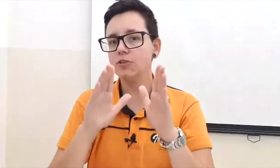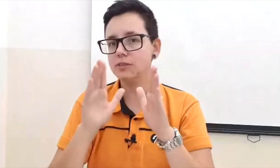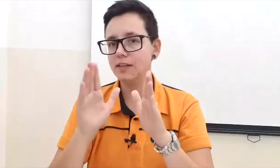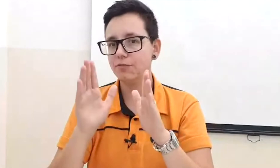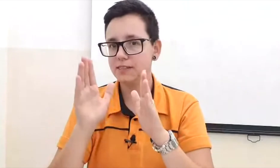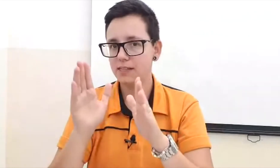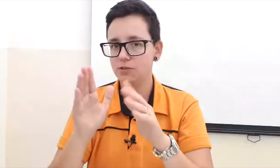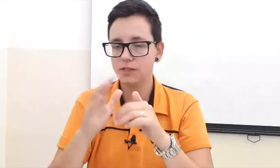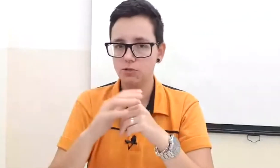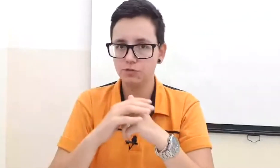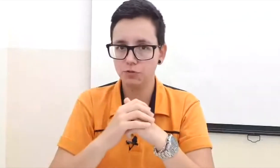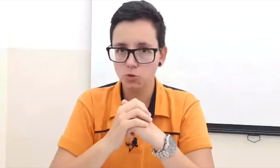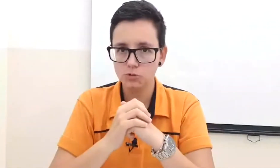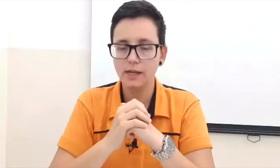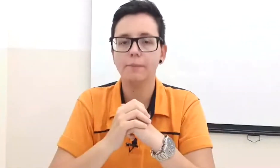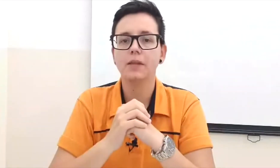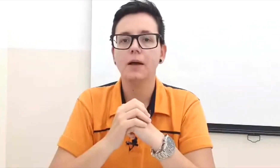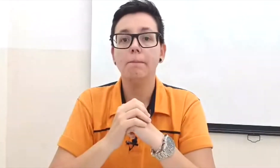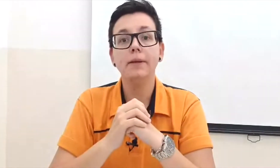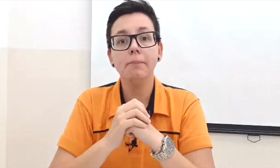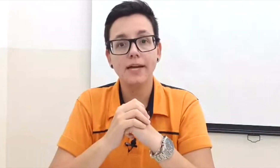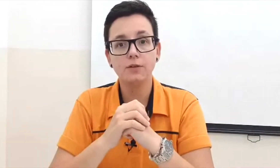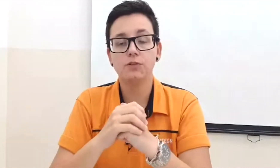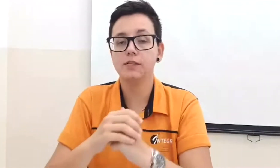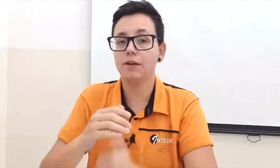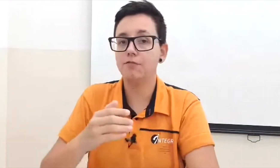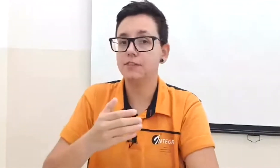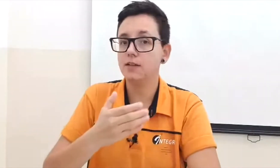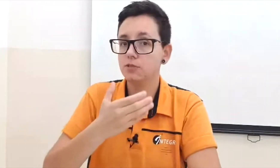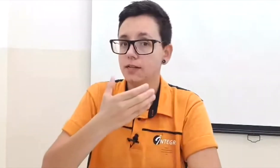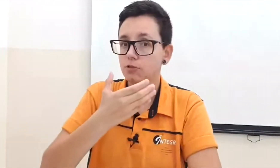você fazer o sinal de fruta, primeiro você vai fazer o sinal de